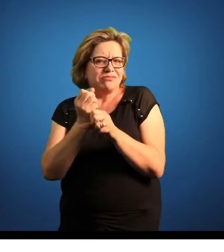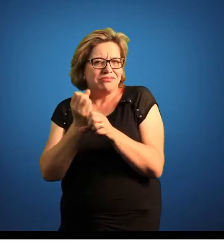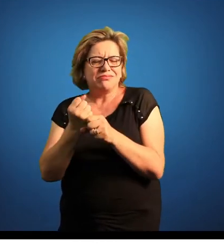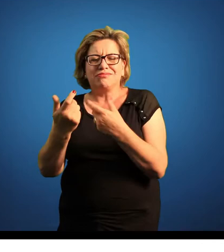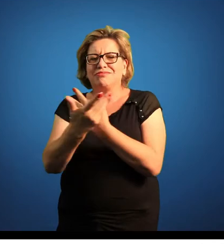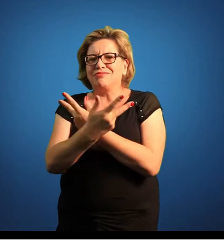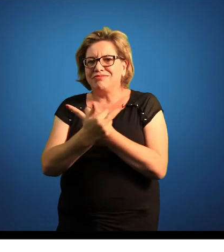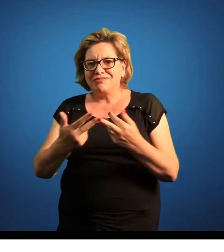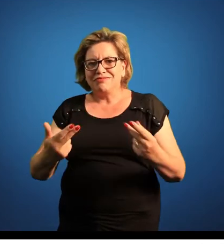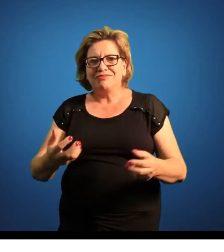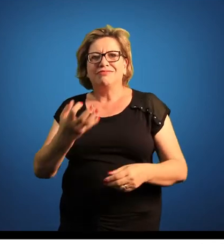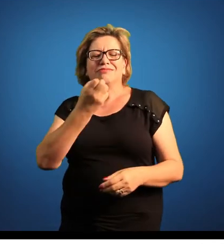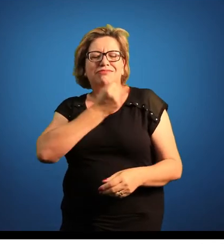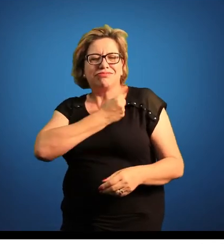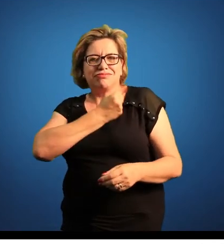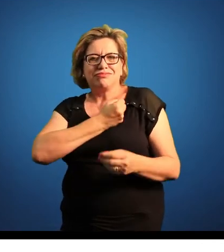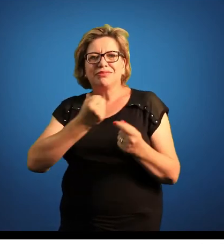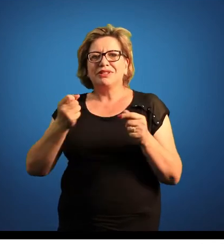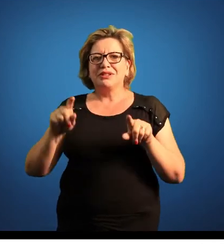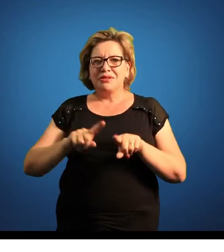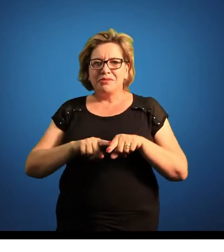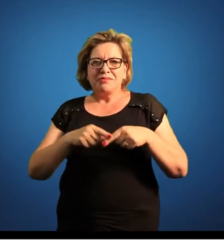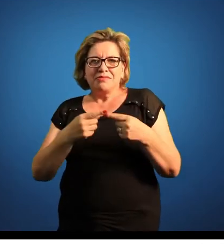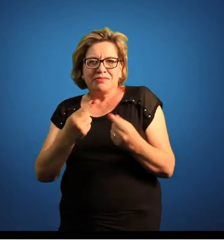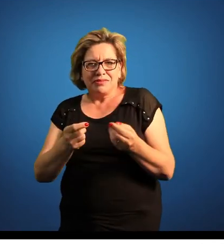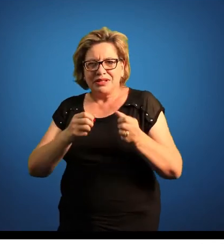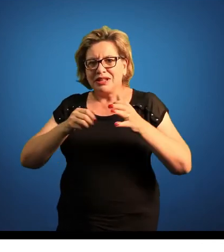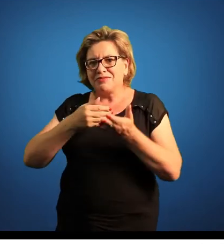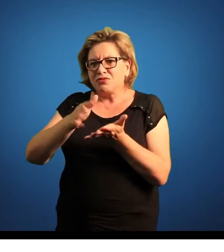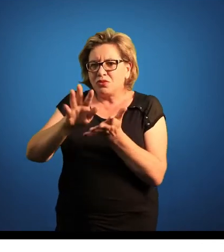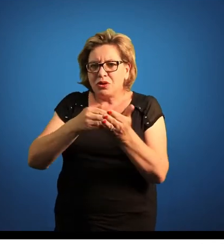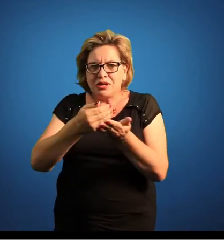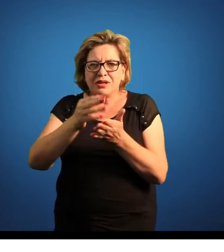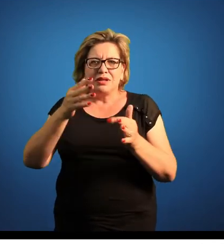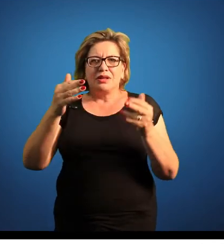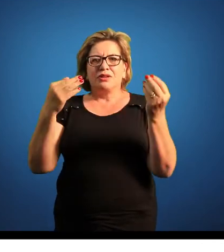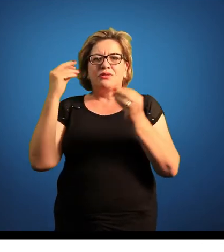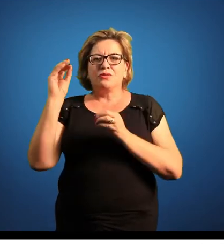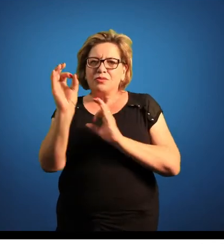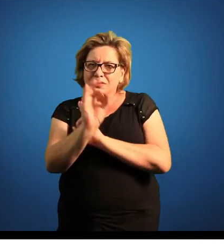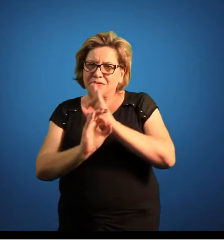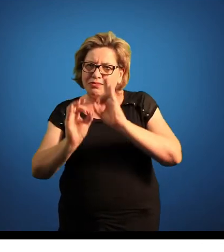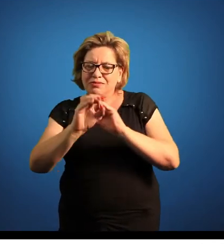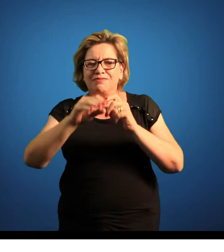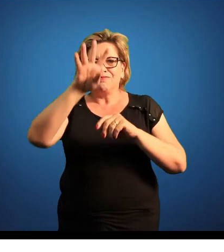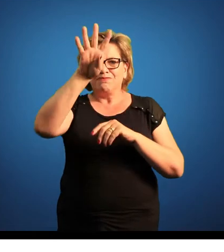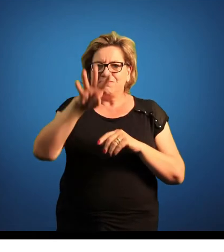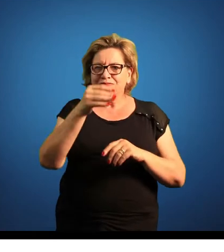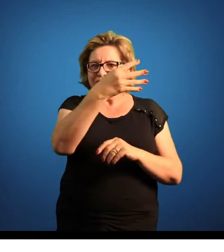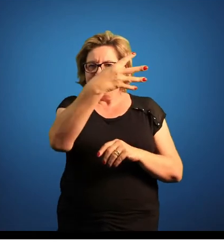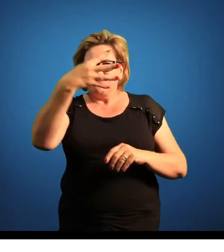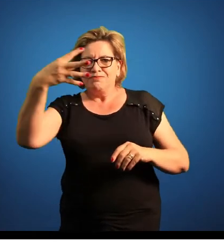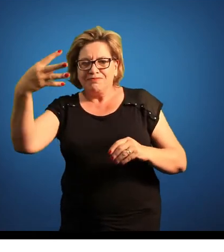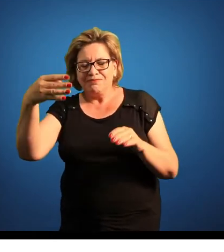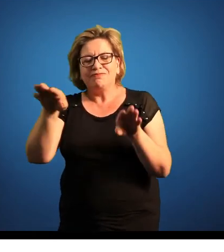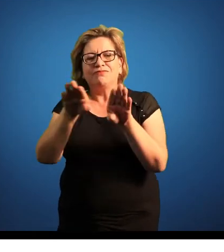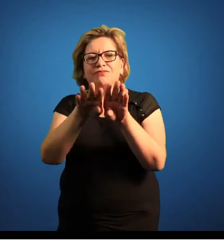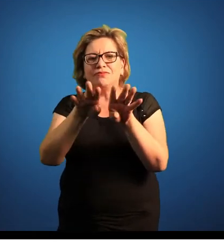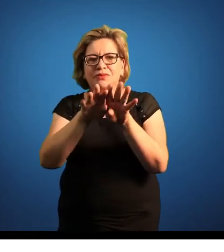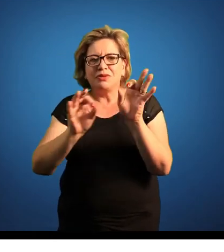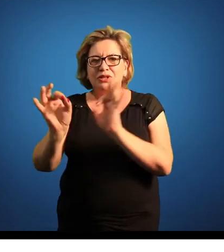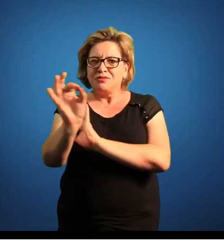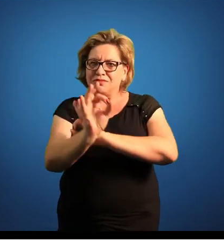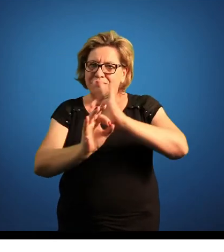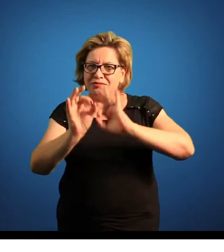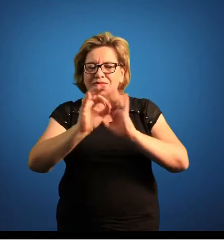né? E obviamente que além das distribuições de frequência, que a gente já viu que pode organizar numa tabela, a gente também pode organizar de